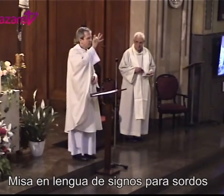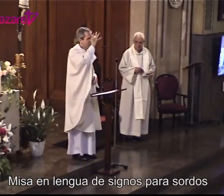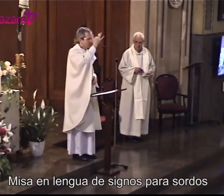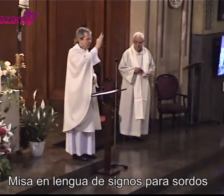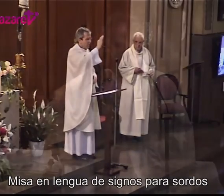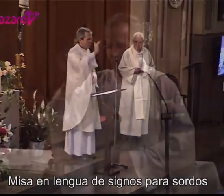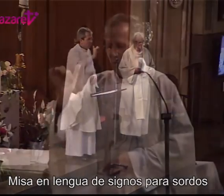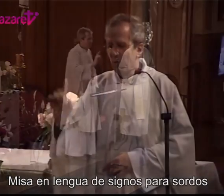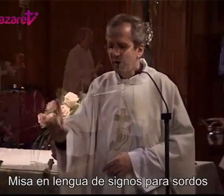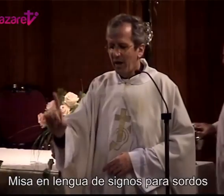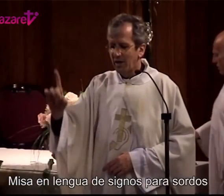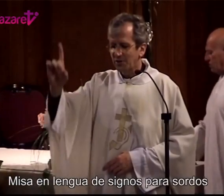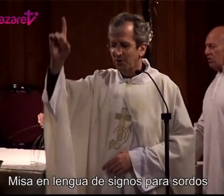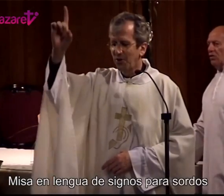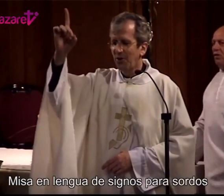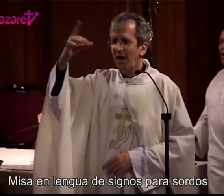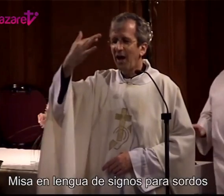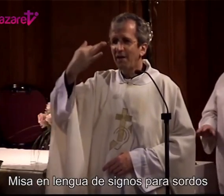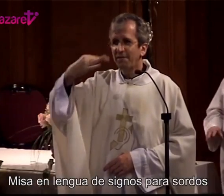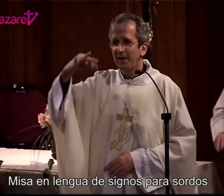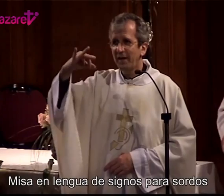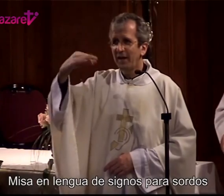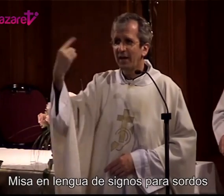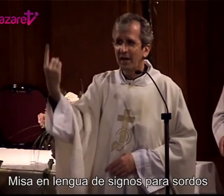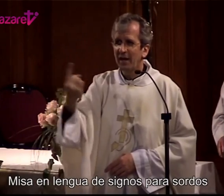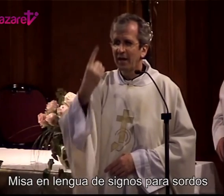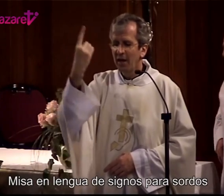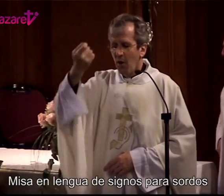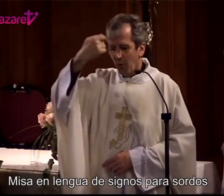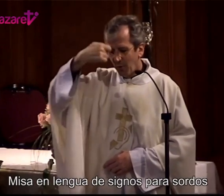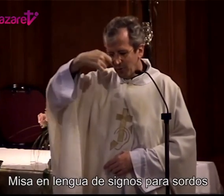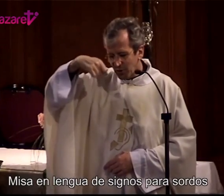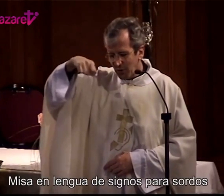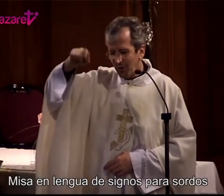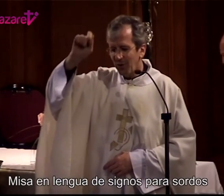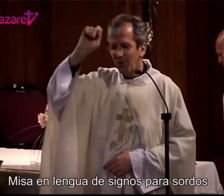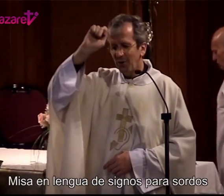Señor, una sola fe, un solo